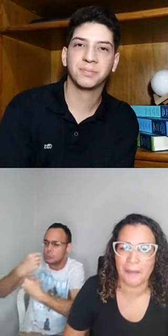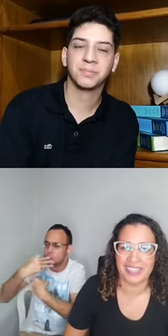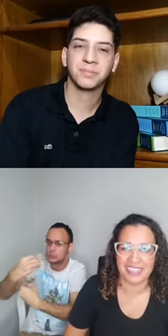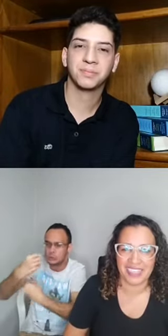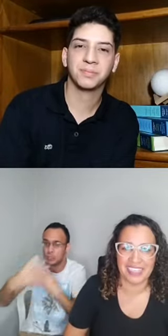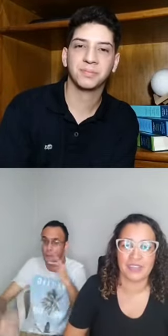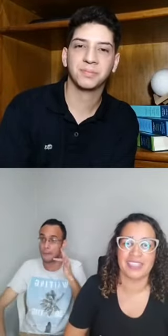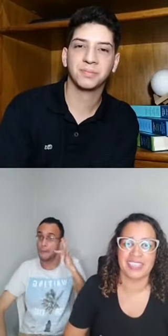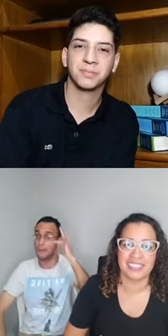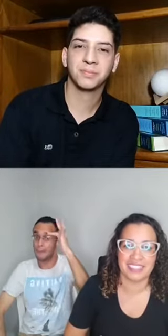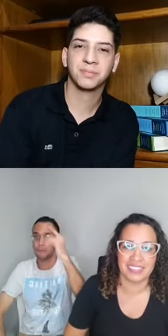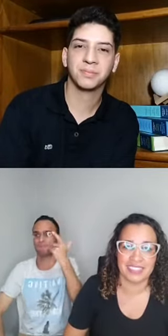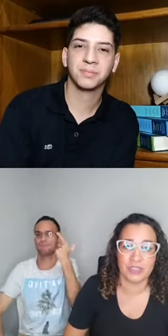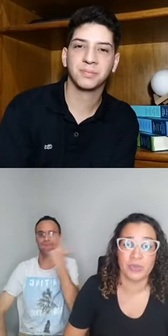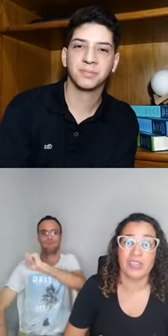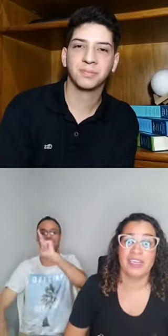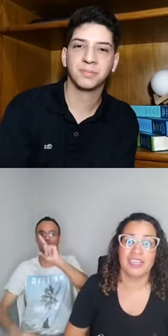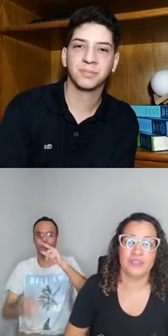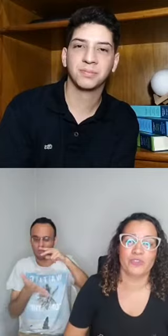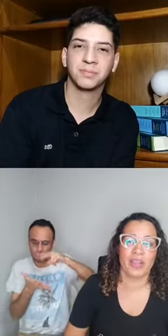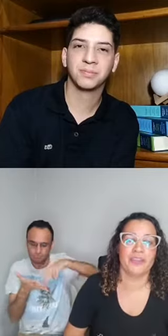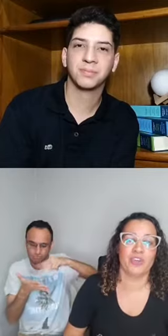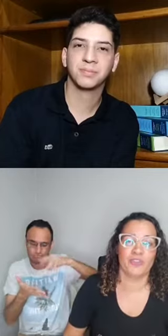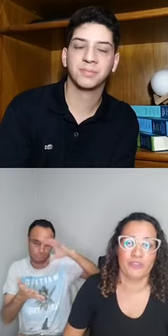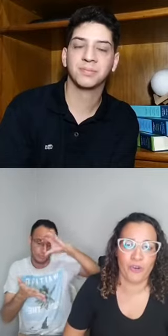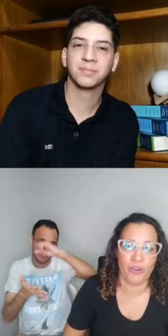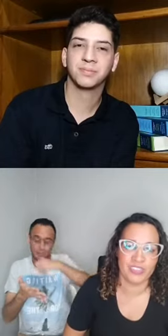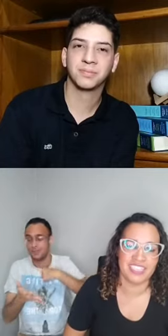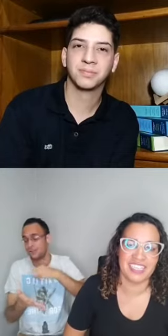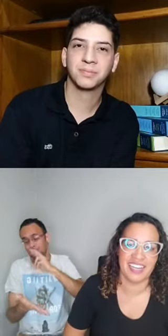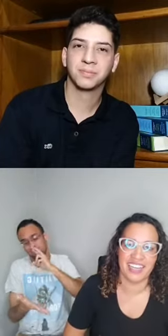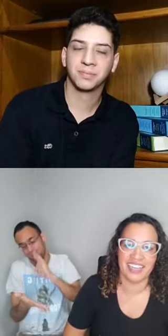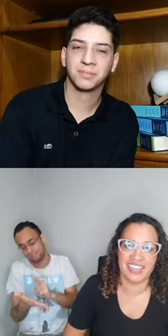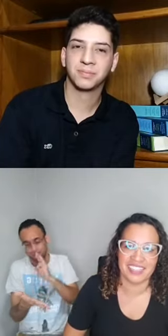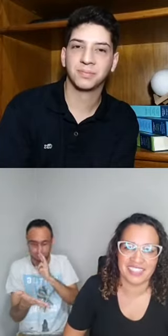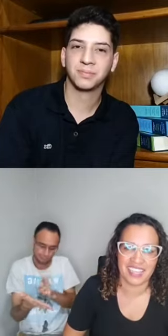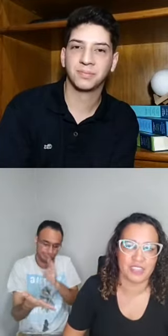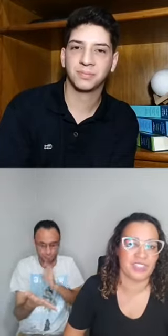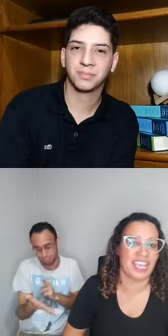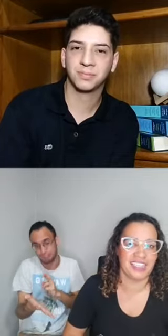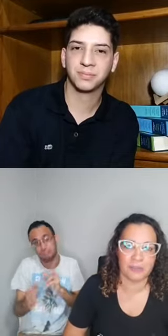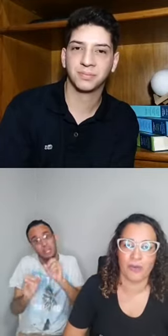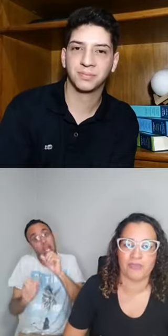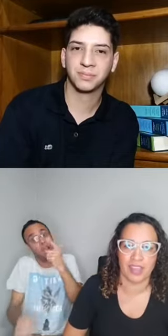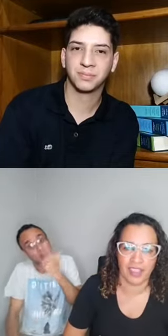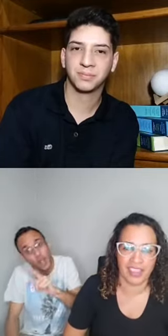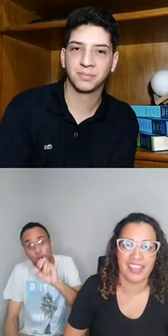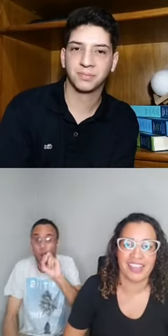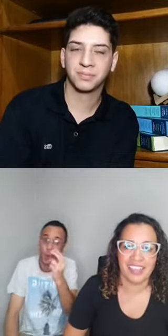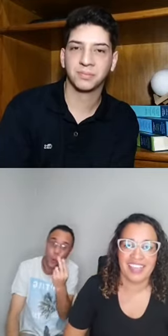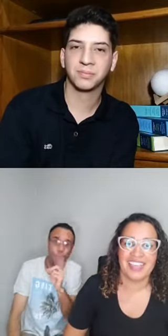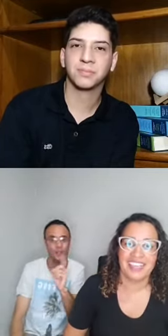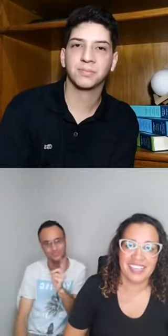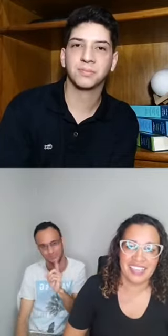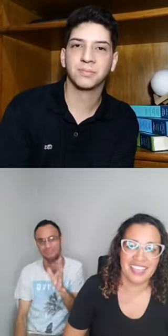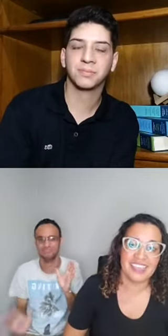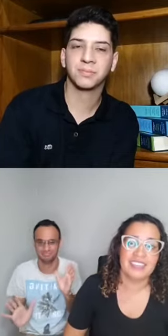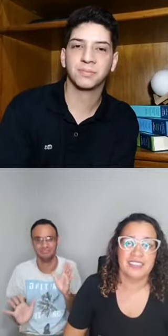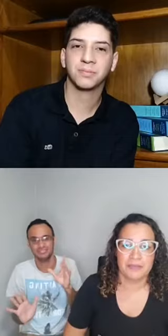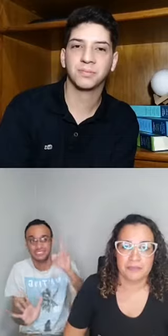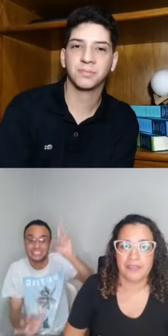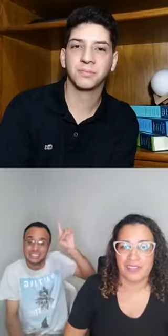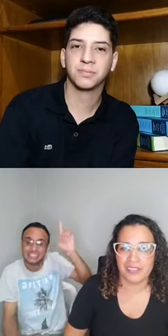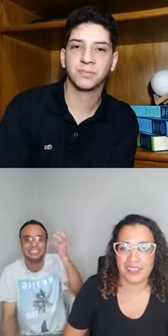estar aprendendo, ele está ensinando, e futuramente eu vou conseguir ler aqueles textos, responder